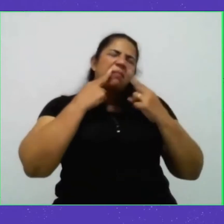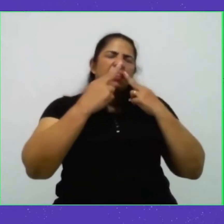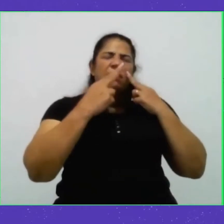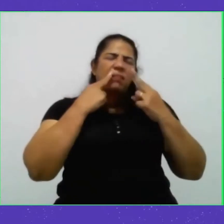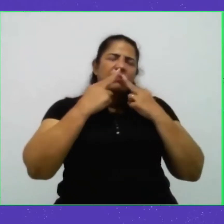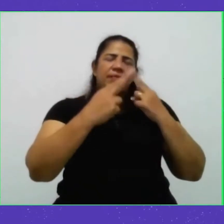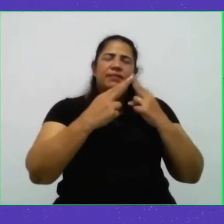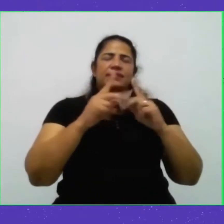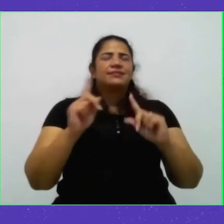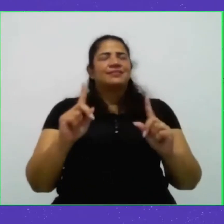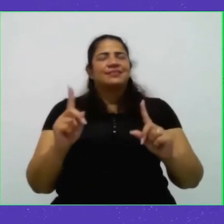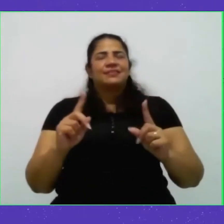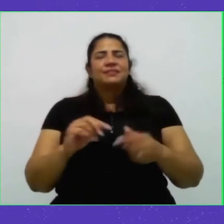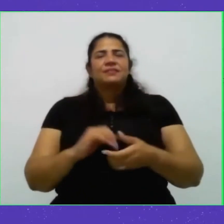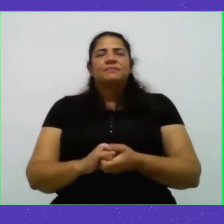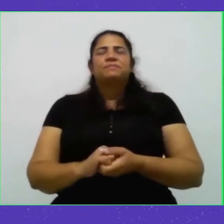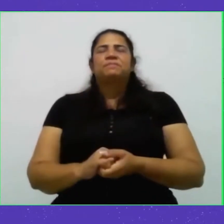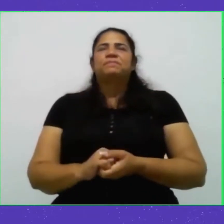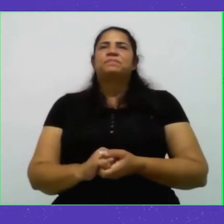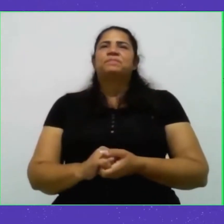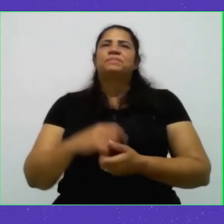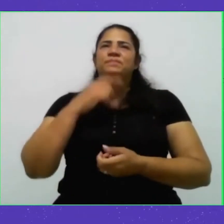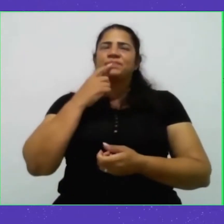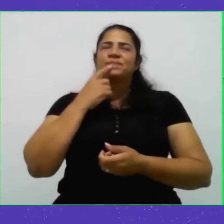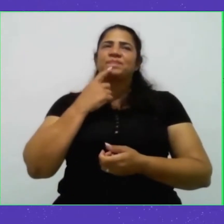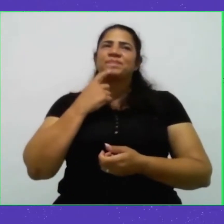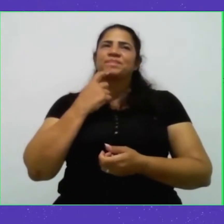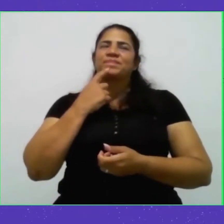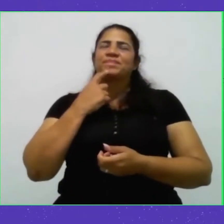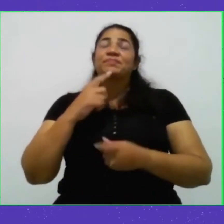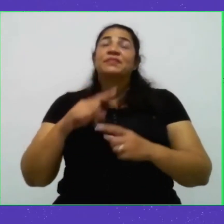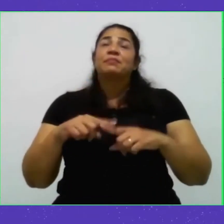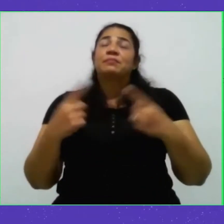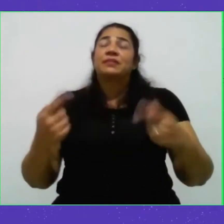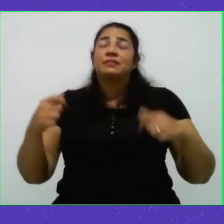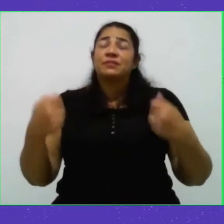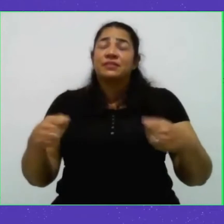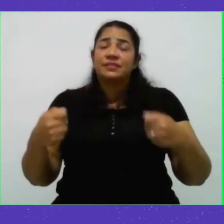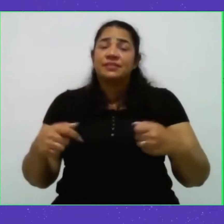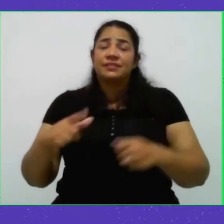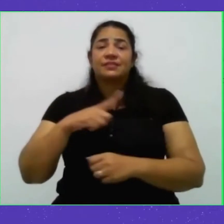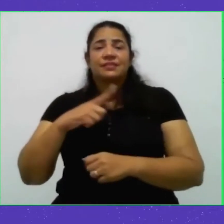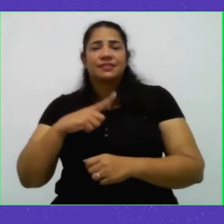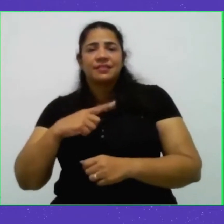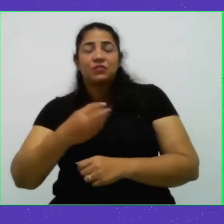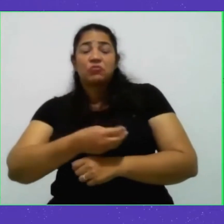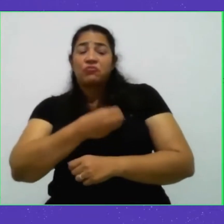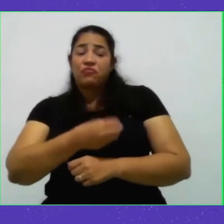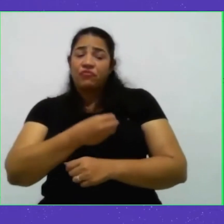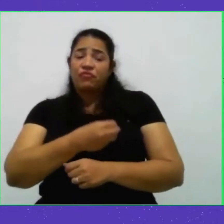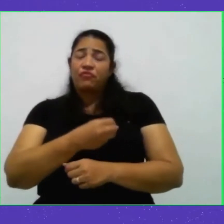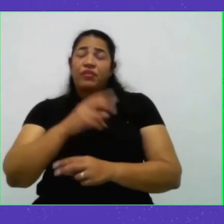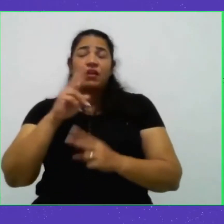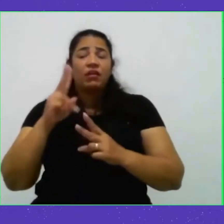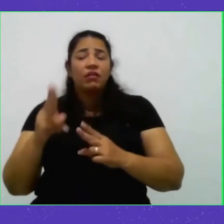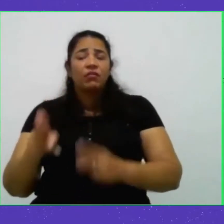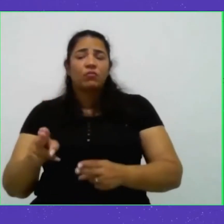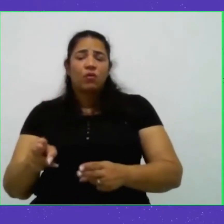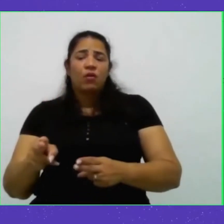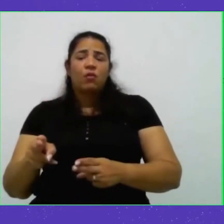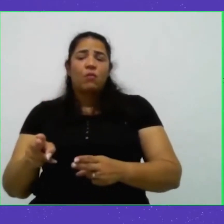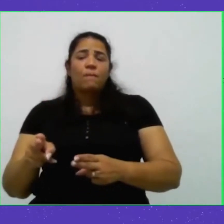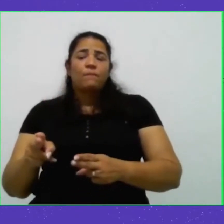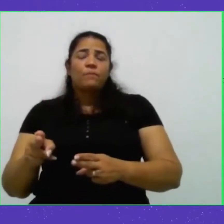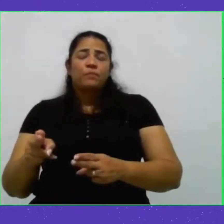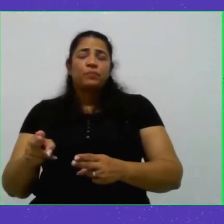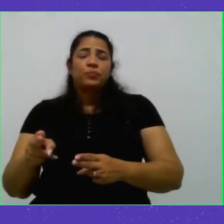Não é uma contradição isso, não? Eu queria que vocês me ajudassem. É uma contradição, não é? Nós temos que tratar bem